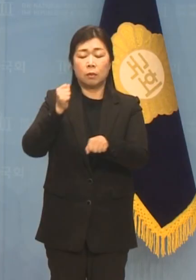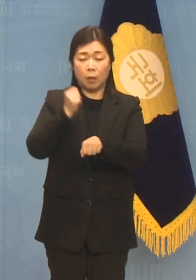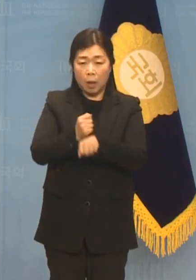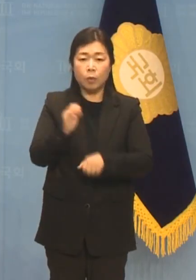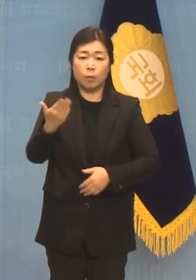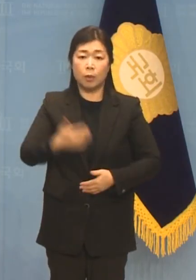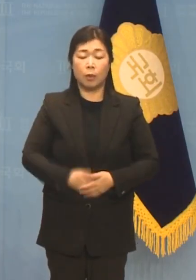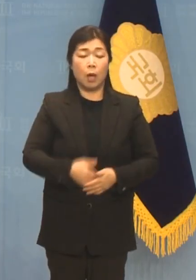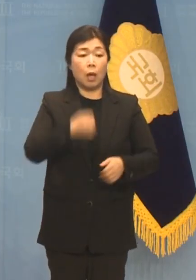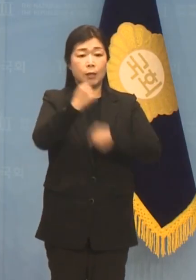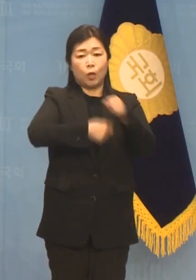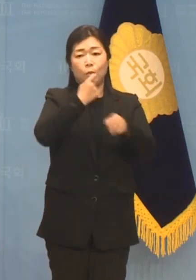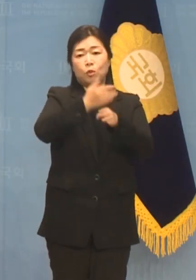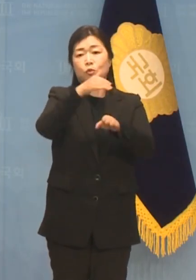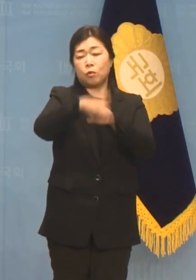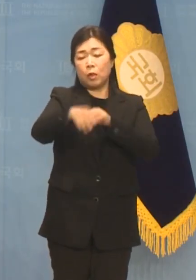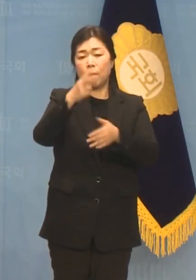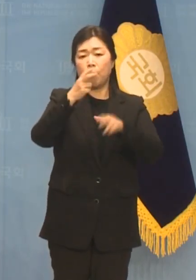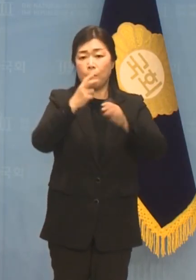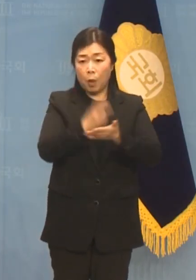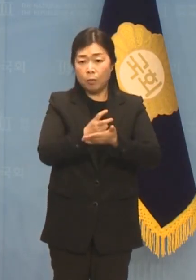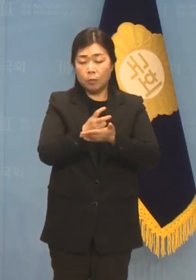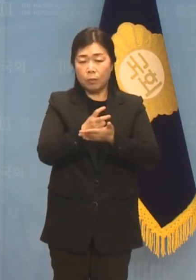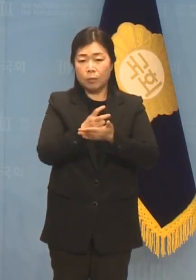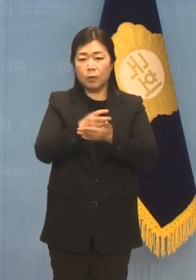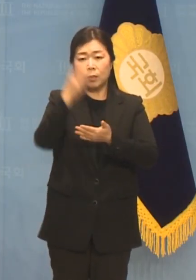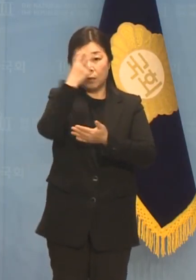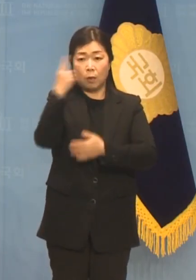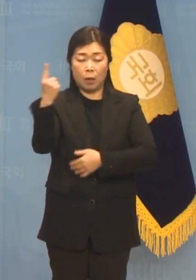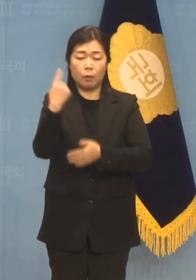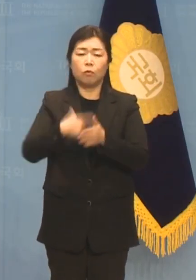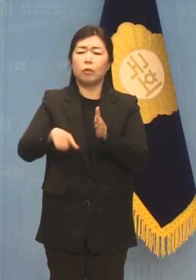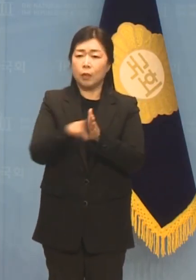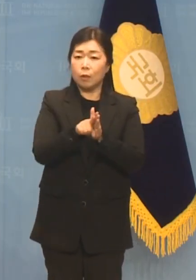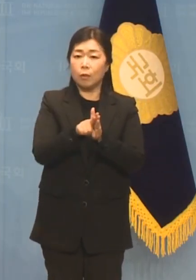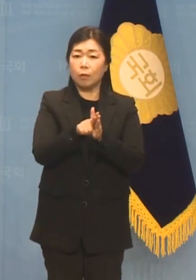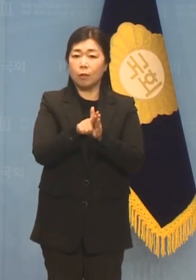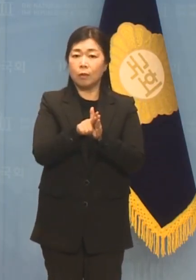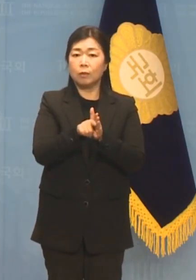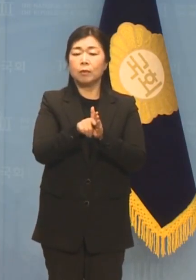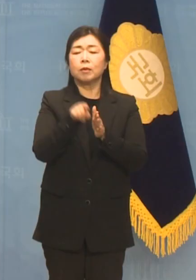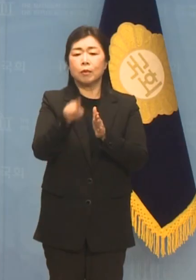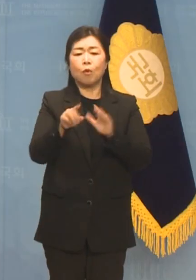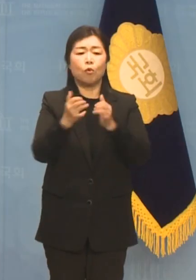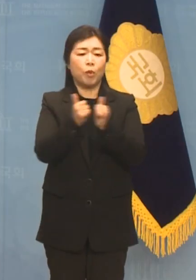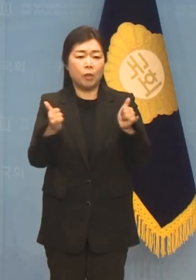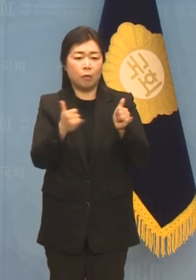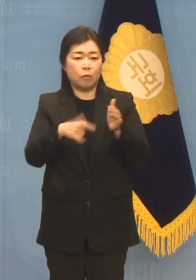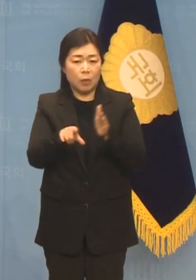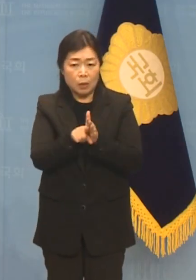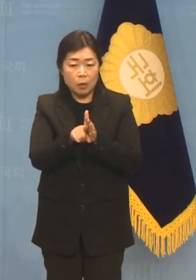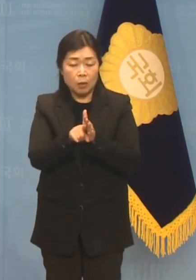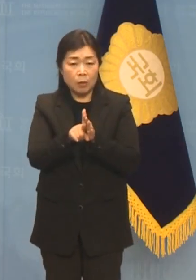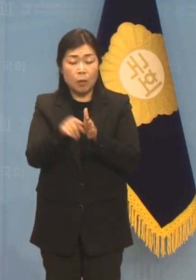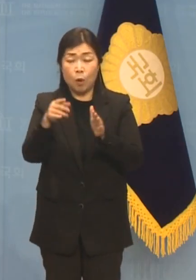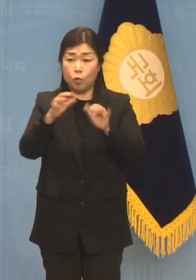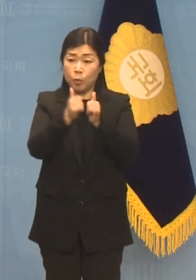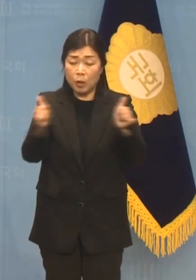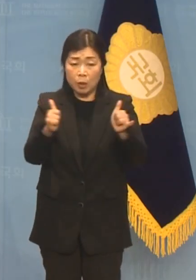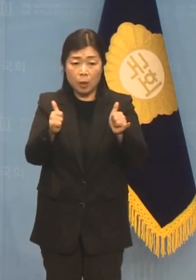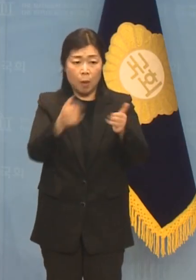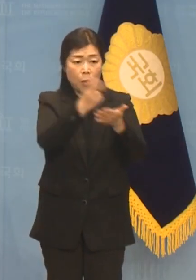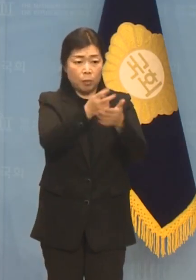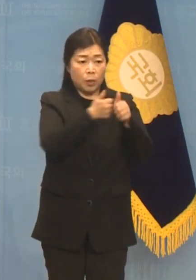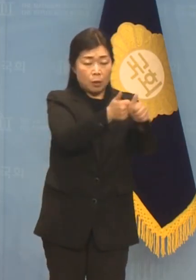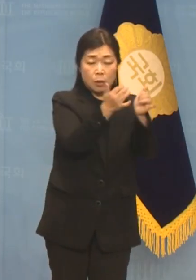자유민주주의와 법치주의를 수호하는 국민들을 악마라고 하는